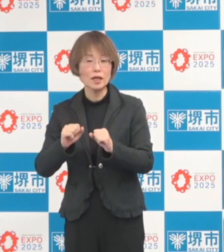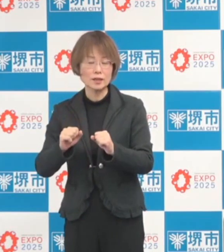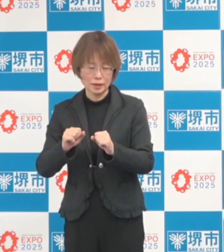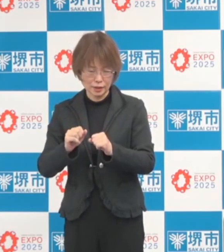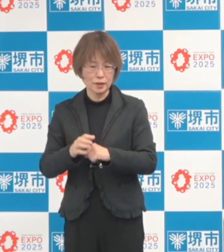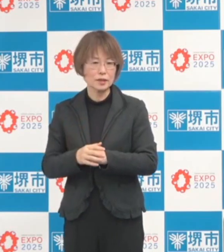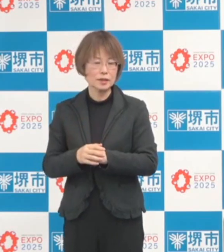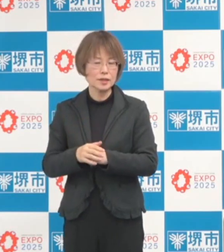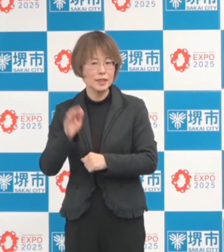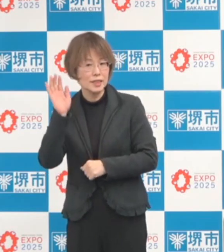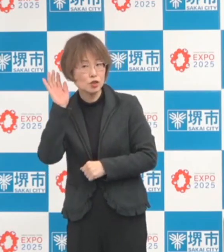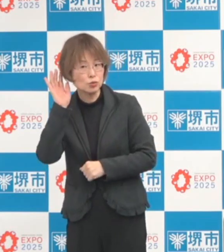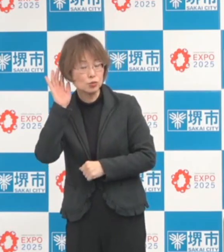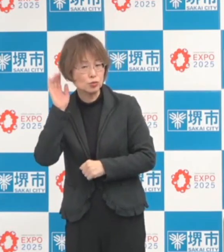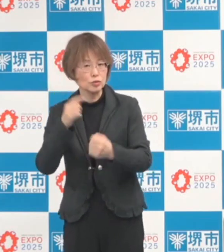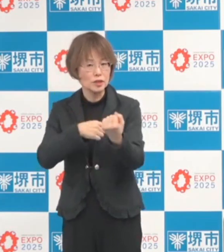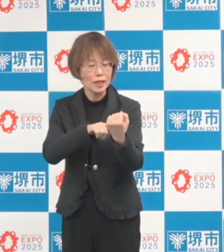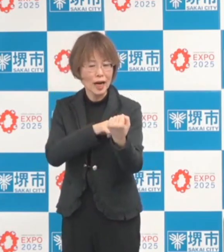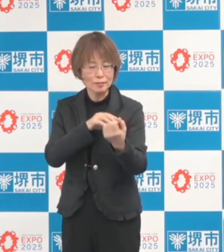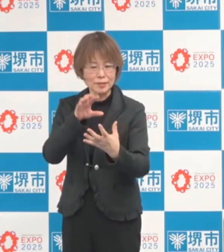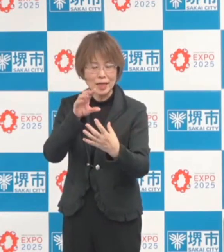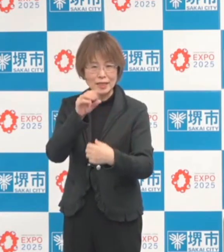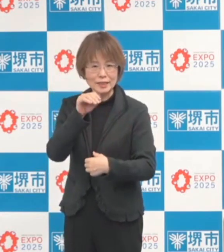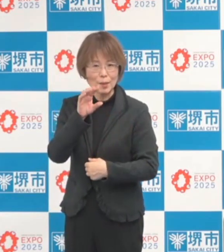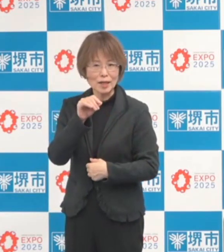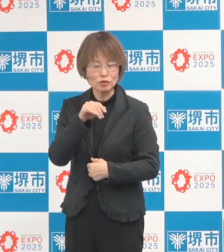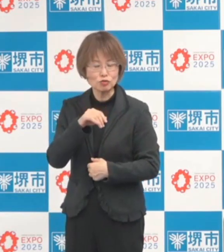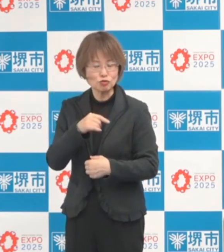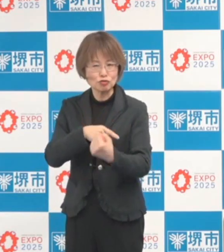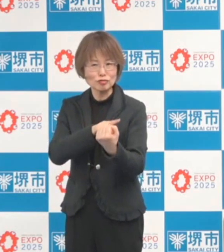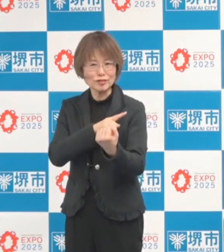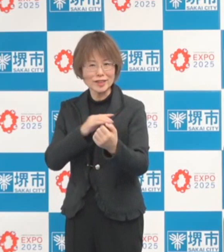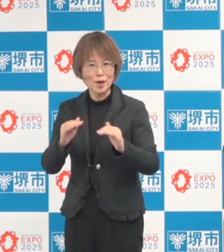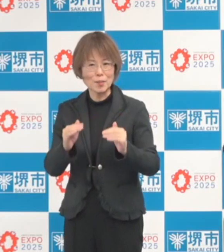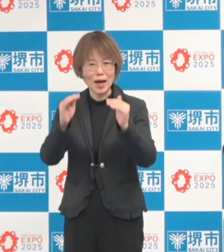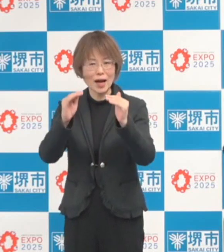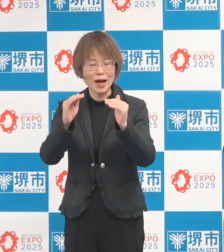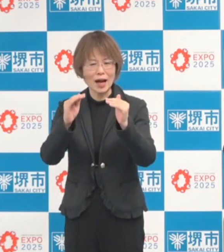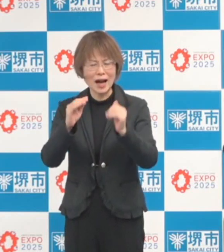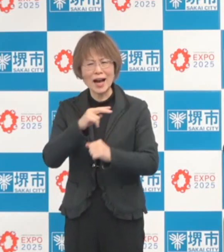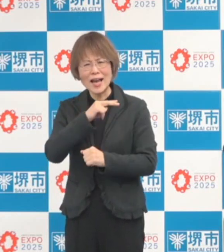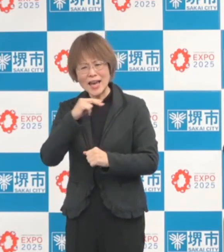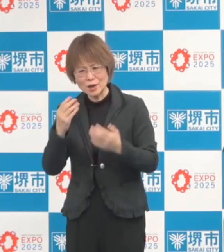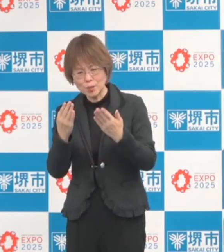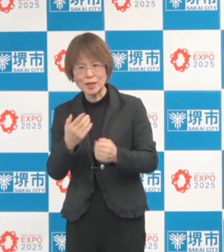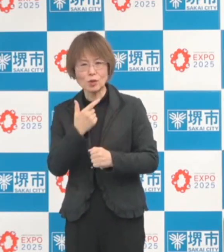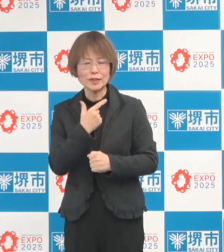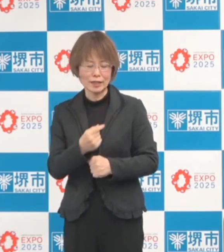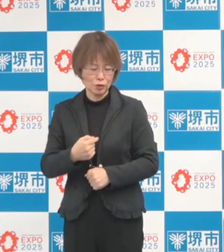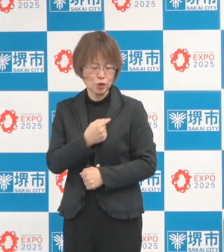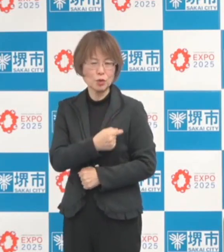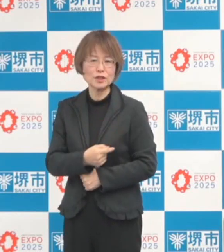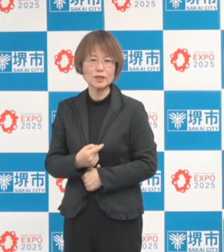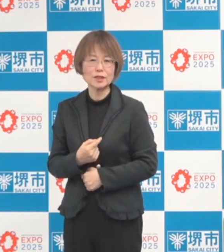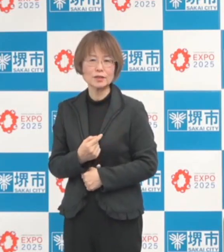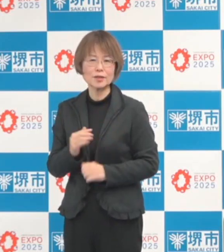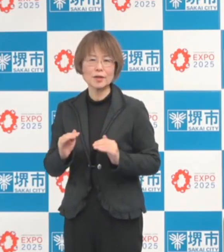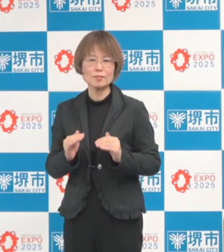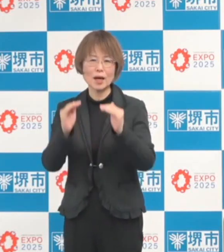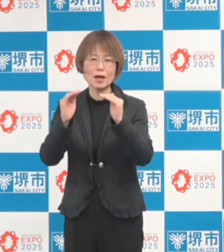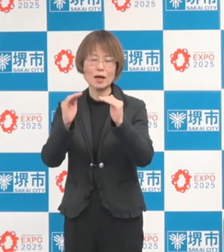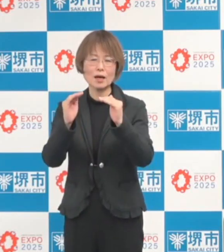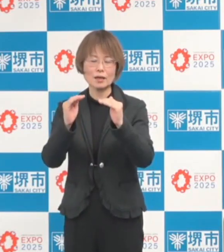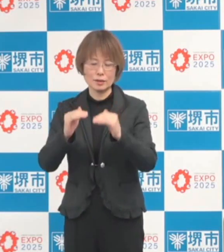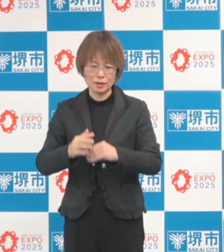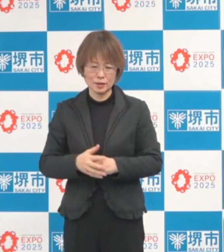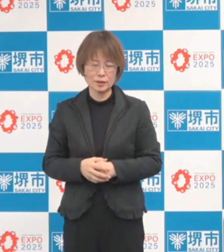聞く力、また話す力が伸びた、また英語を学びたいという意欲が向上したという結果も出ており